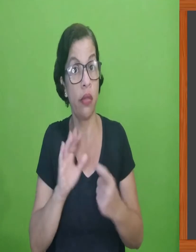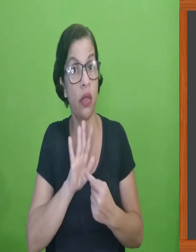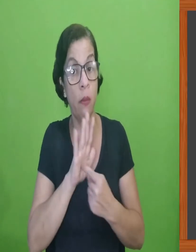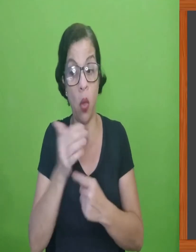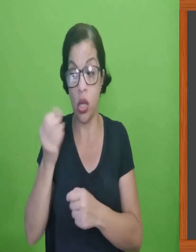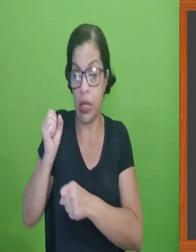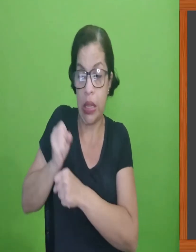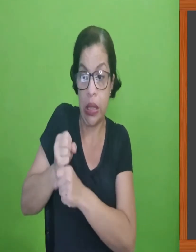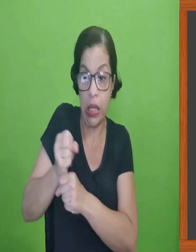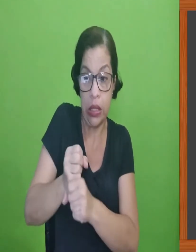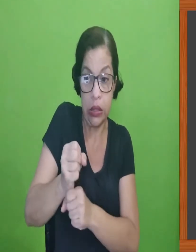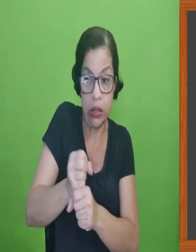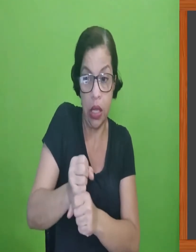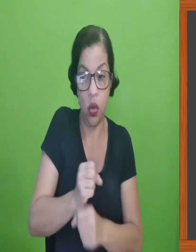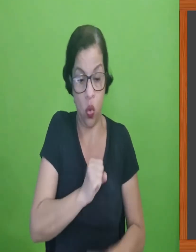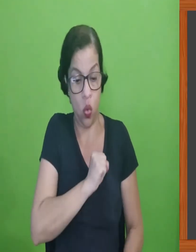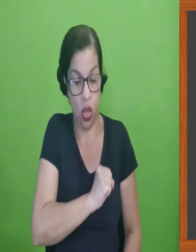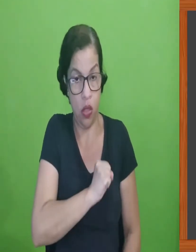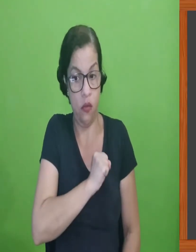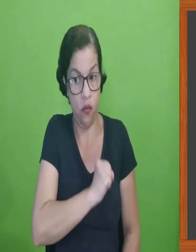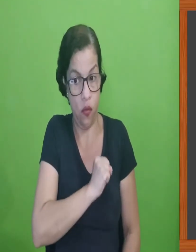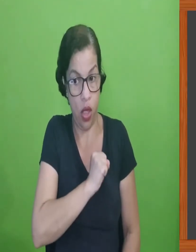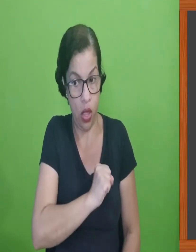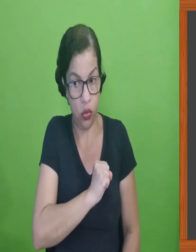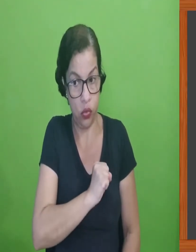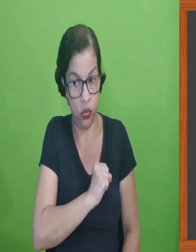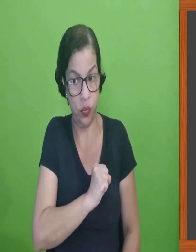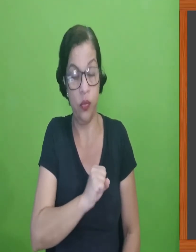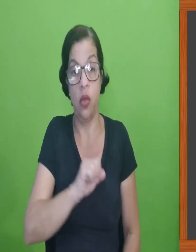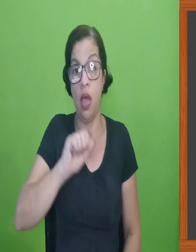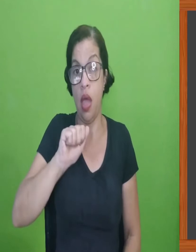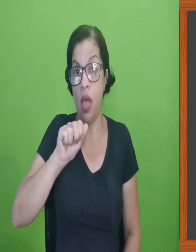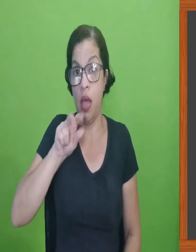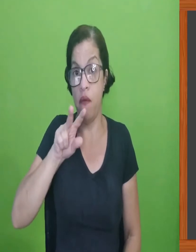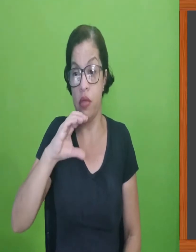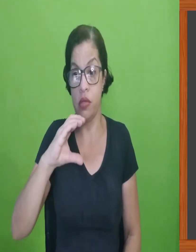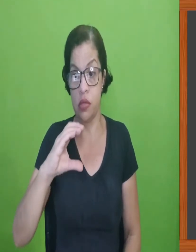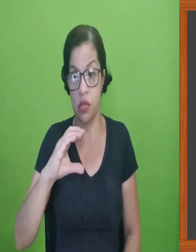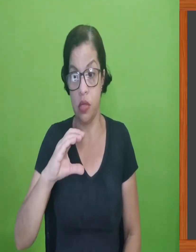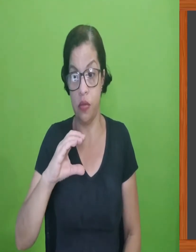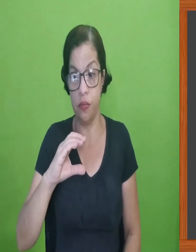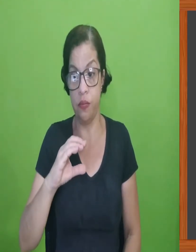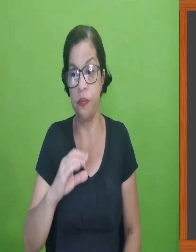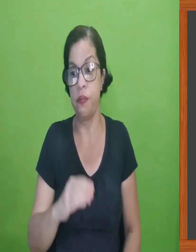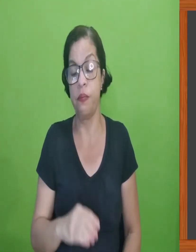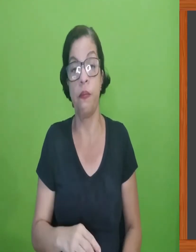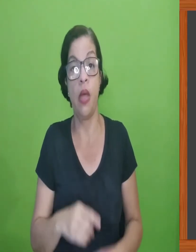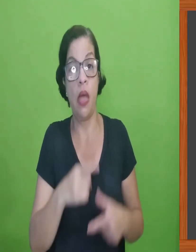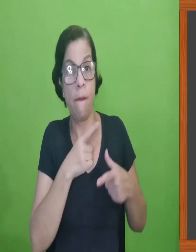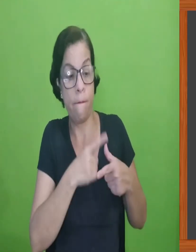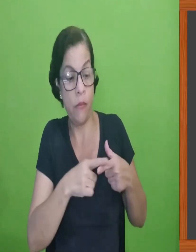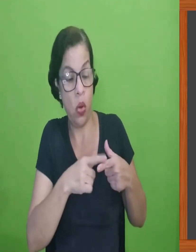apresentar em 10 anos infarto agudo do miocárdio, acidente vascular cerebral,